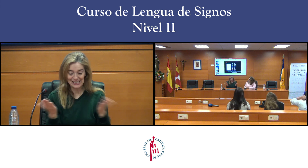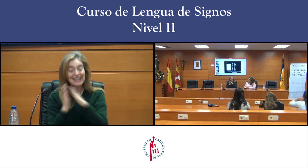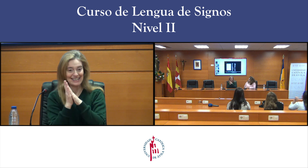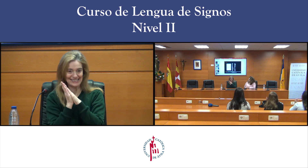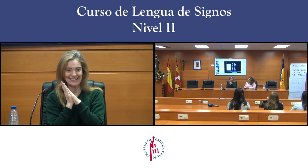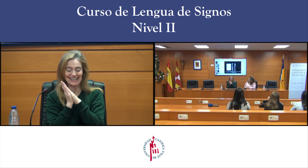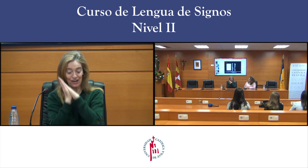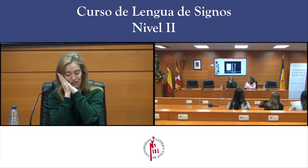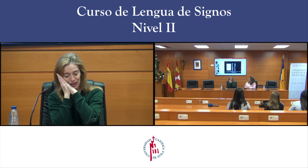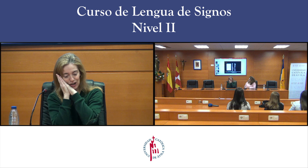muy fácil